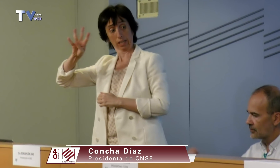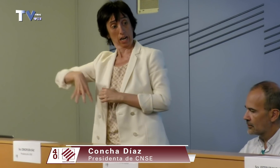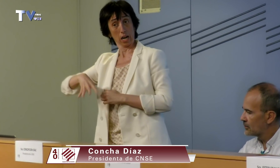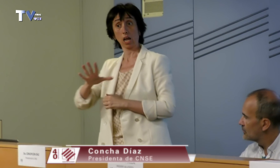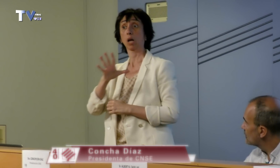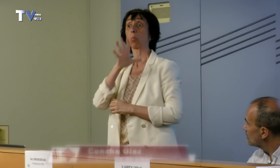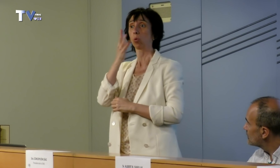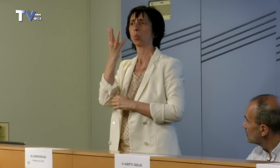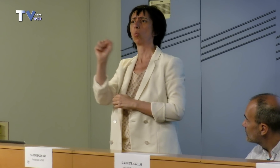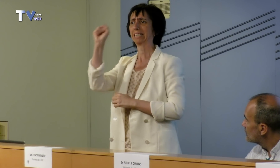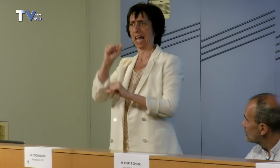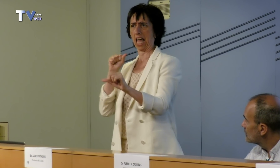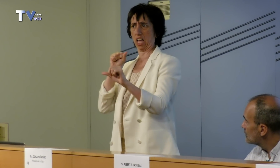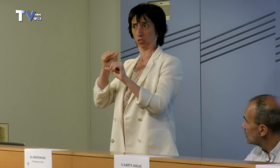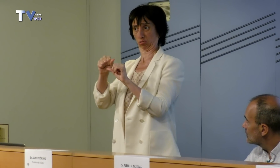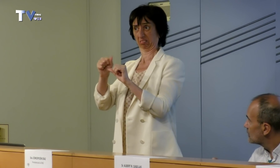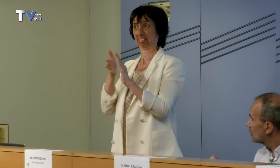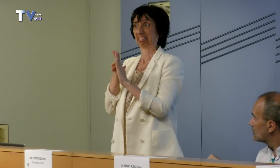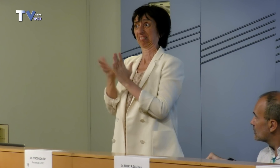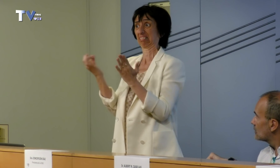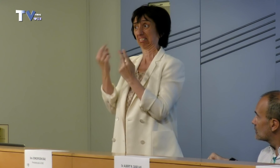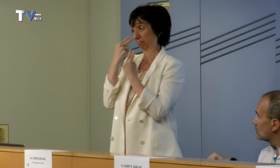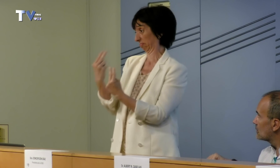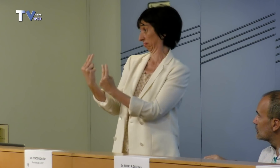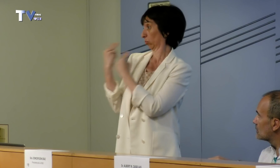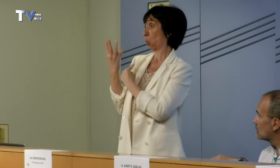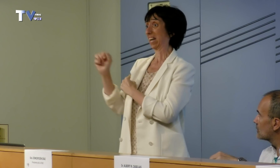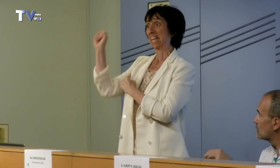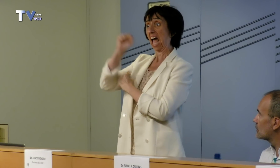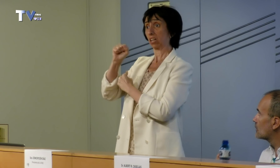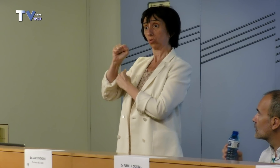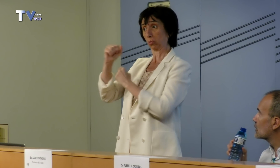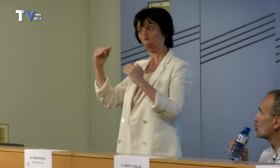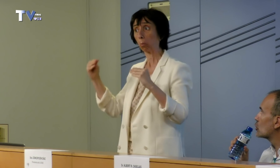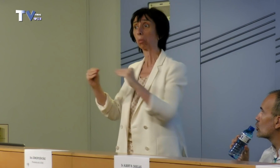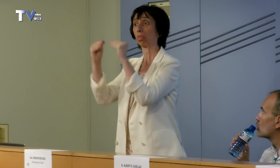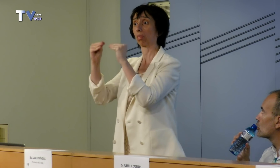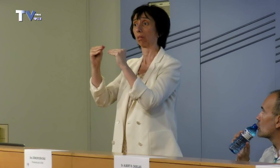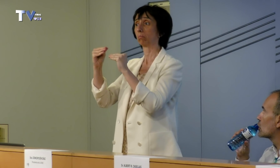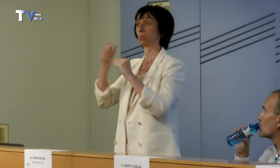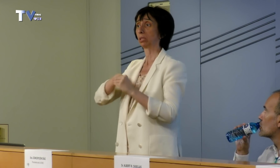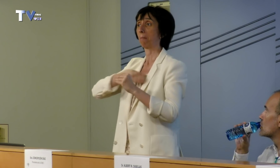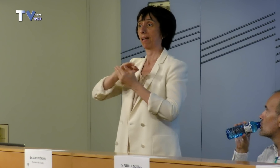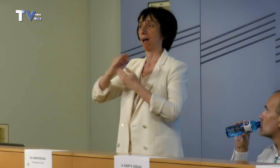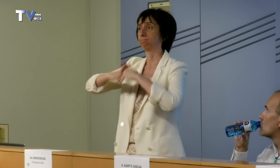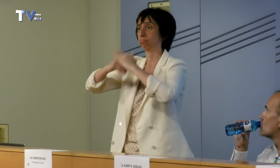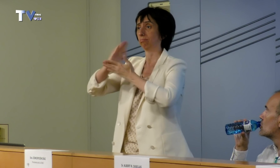la Federació de Persones Sordes de Catalunya per tots aquests anys. Fem la mirada enrere i podem veure que